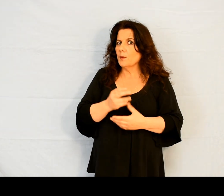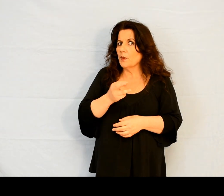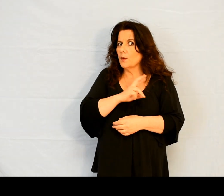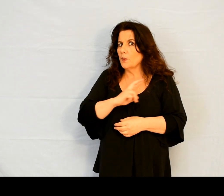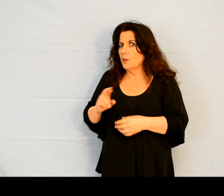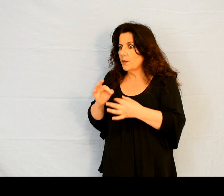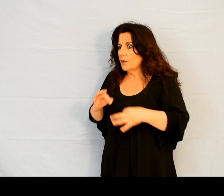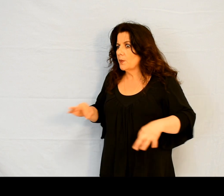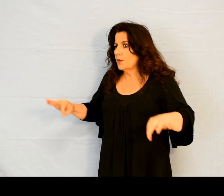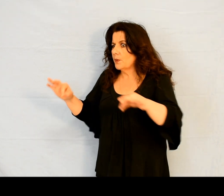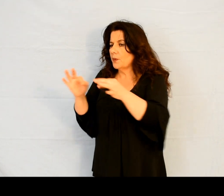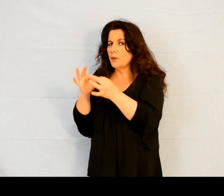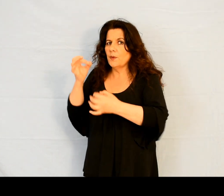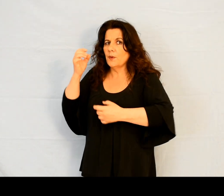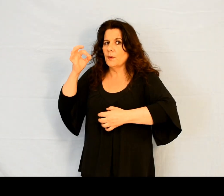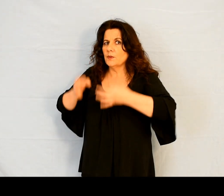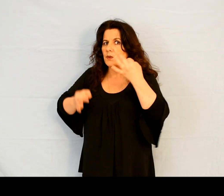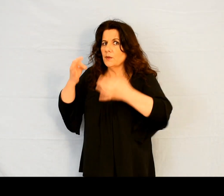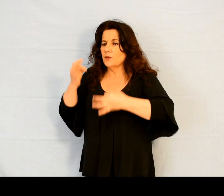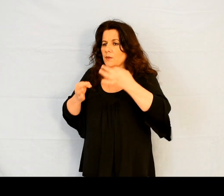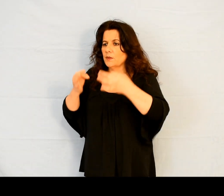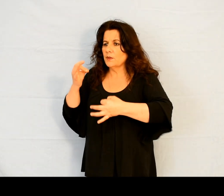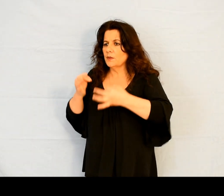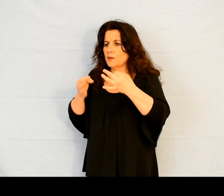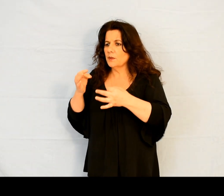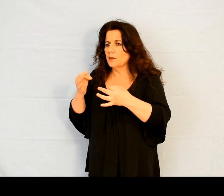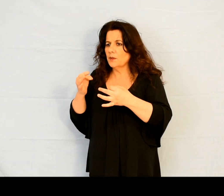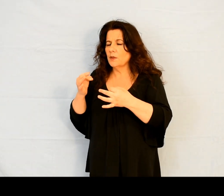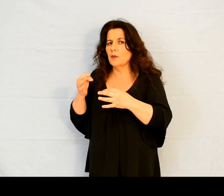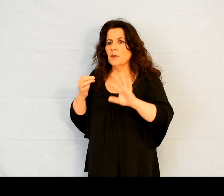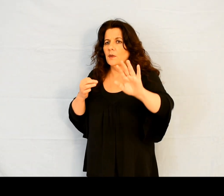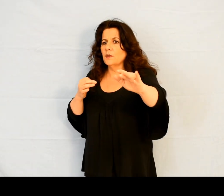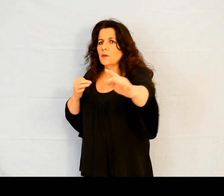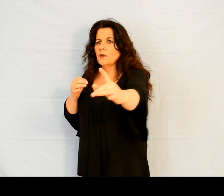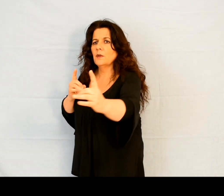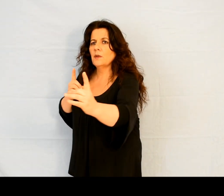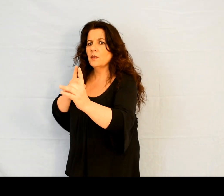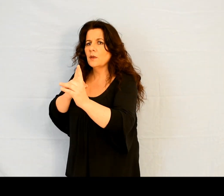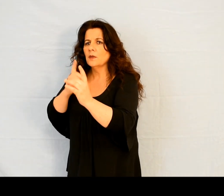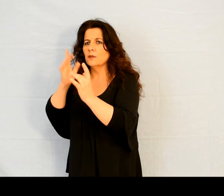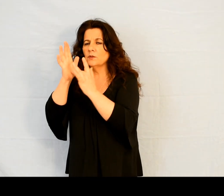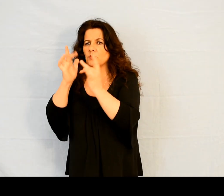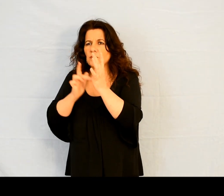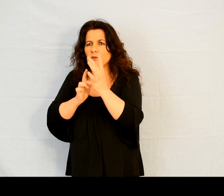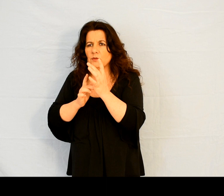le prétoire et dit à Jésus, « D'où es-tu »